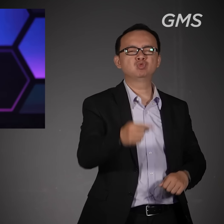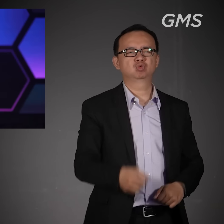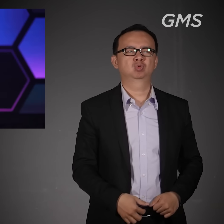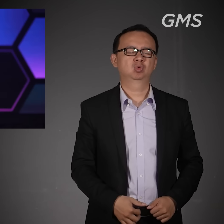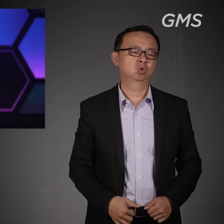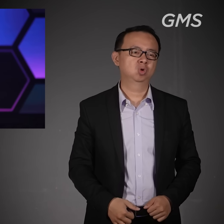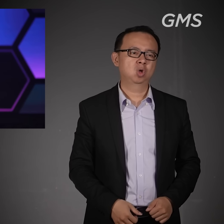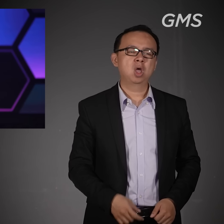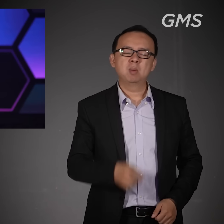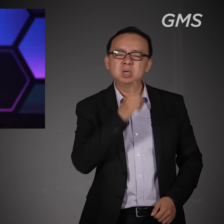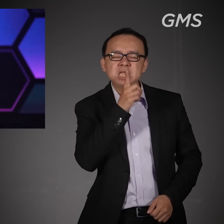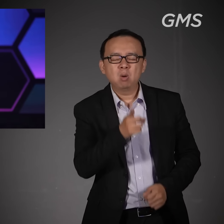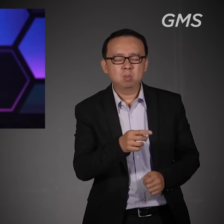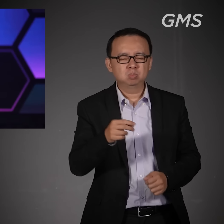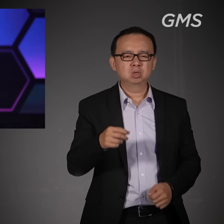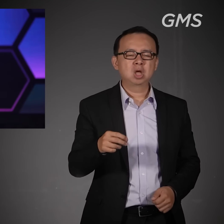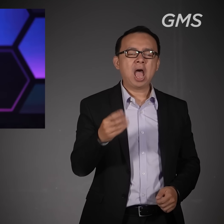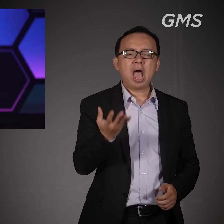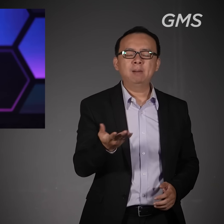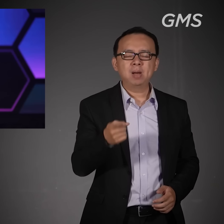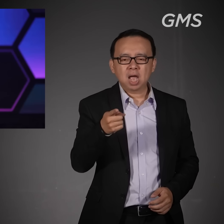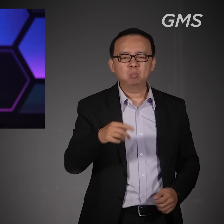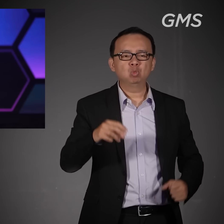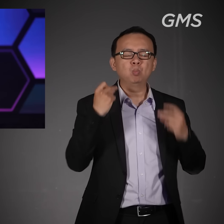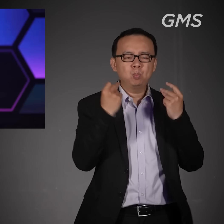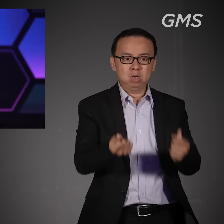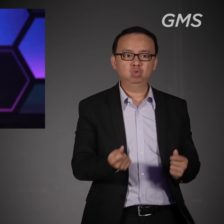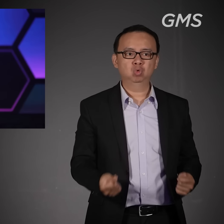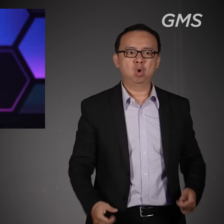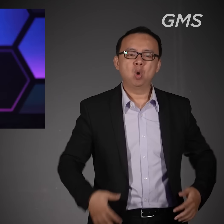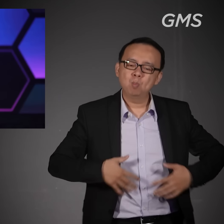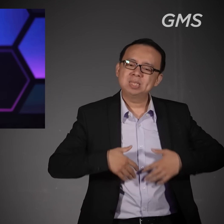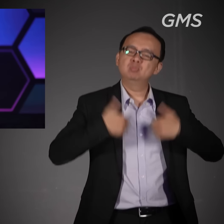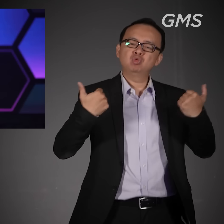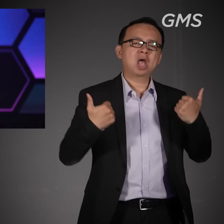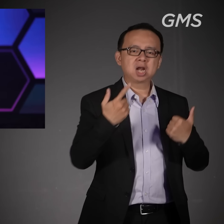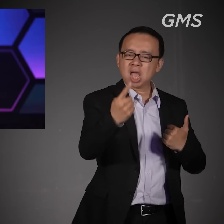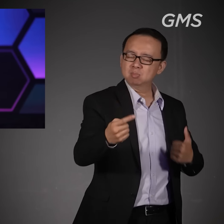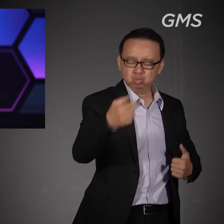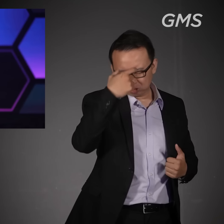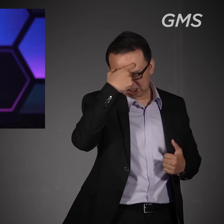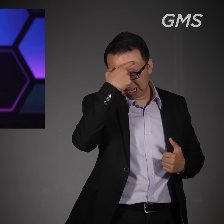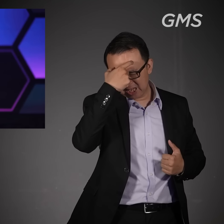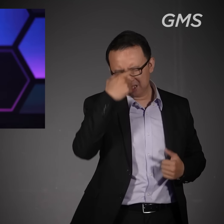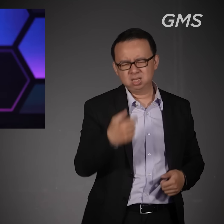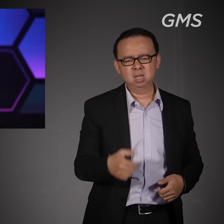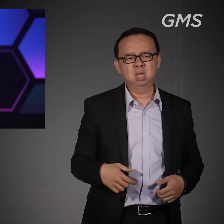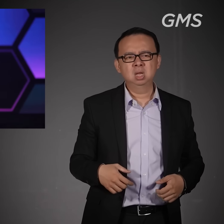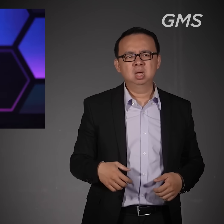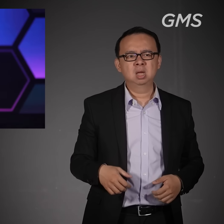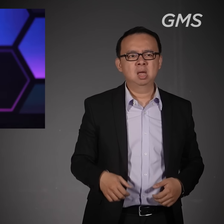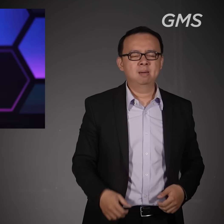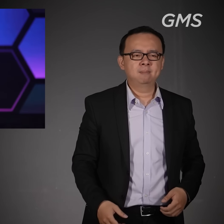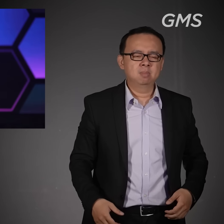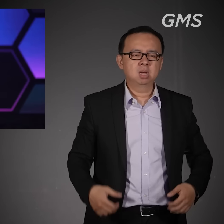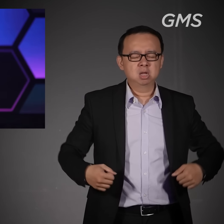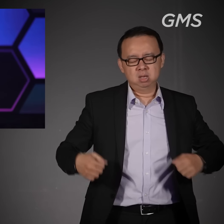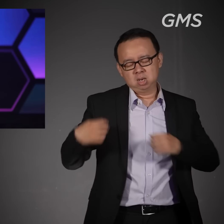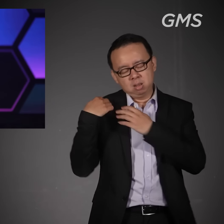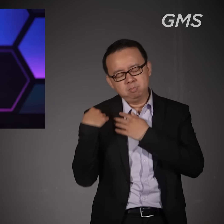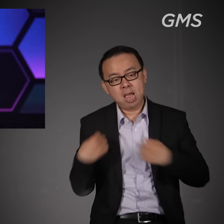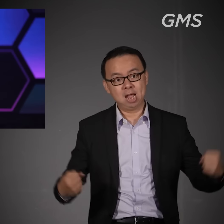Menjawab kebutuhanmu. Menyembuhkan yang sakit. Menguatkan yang lemah. Dan memberi iman